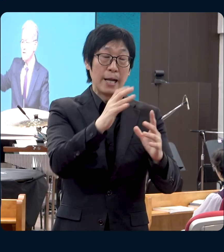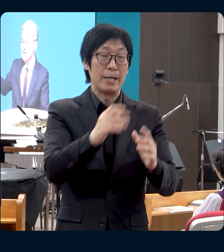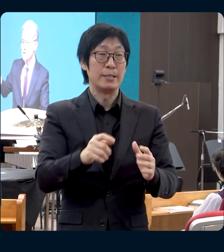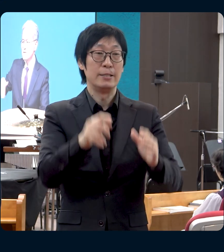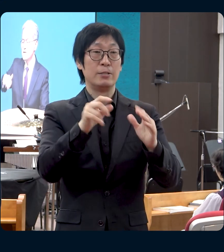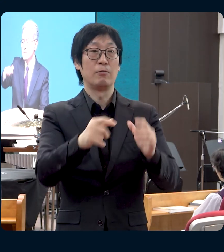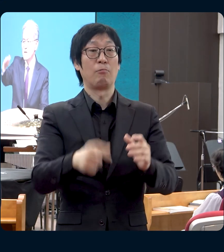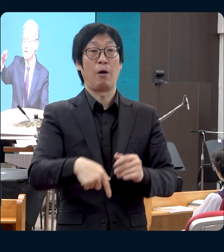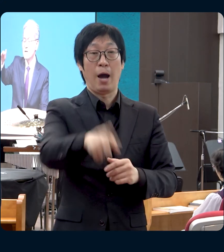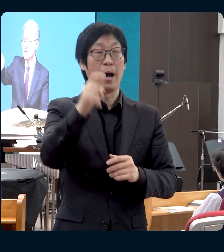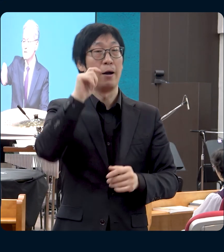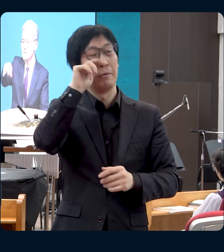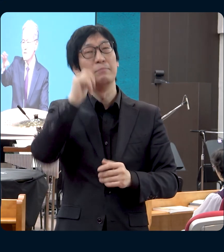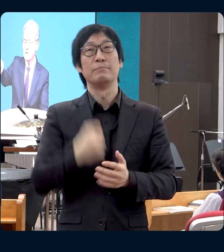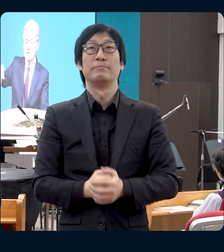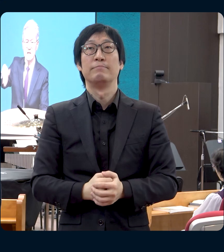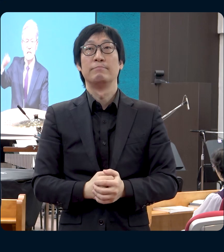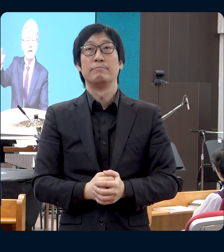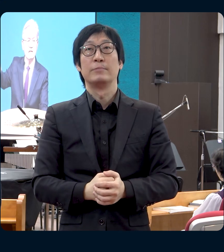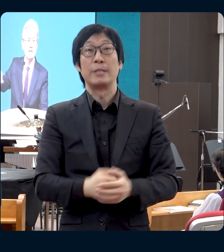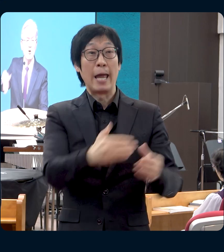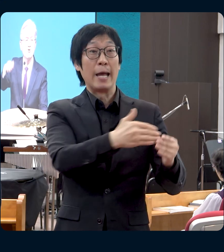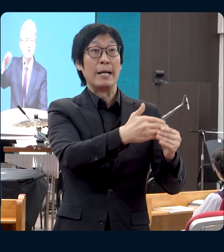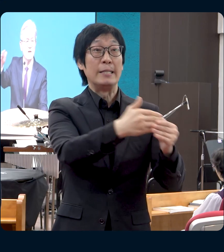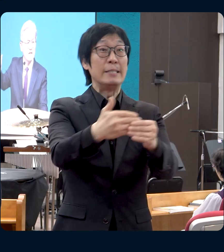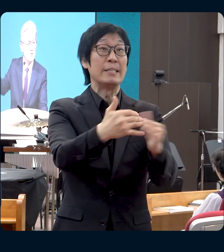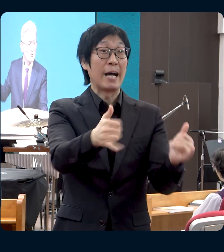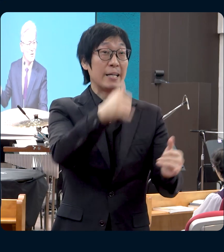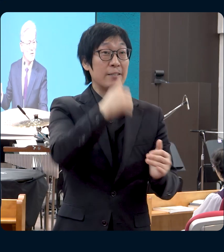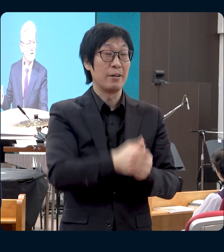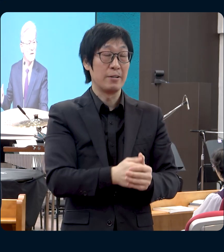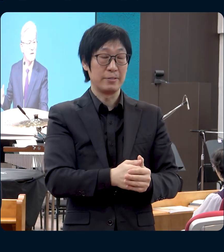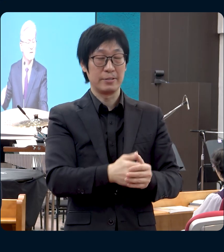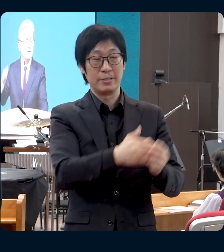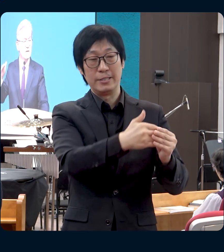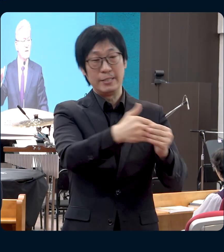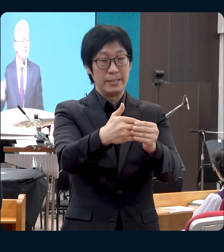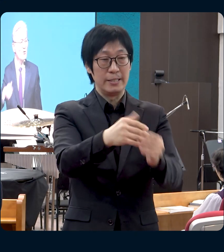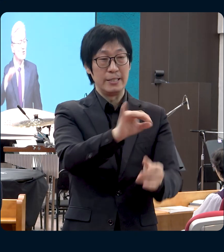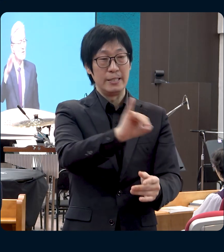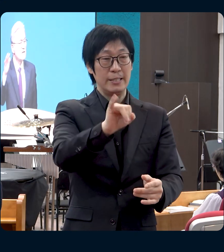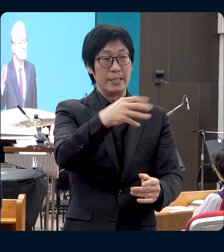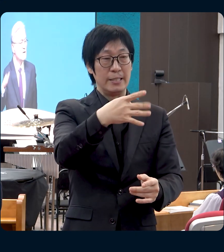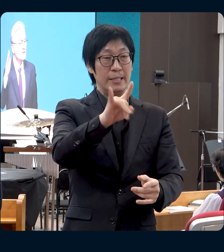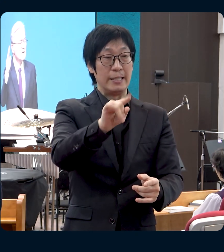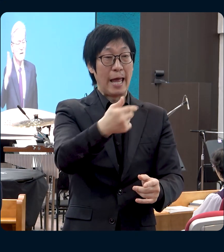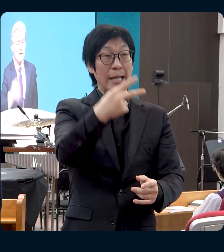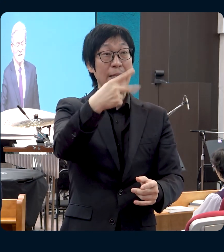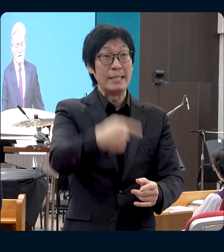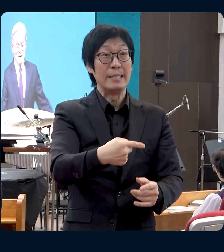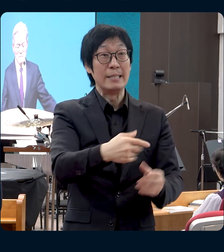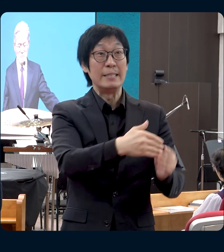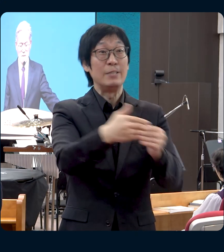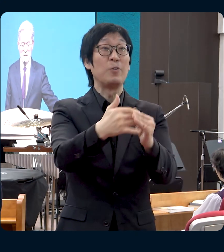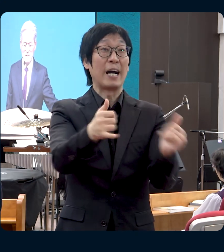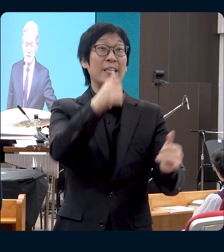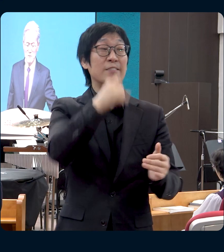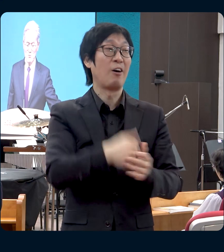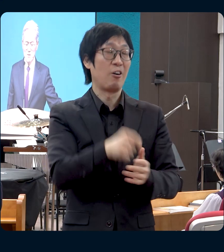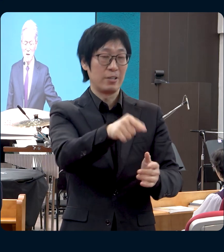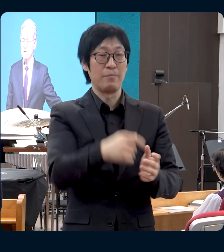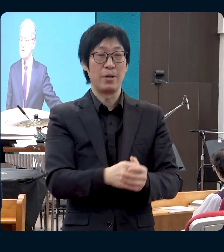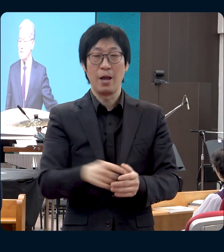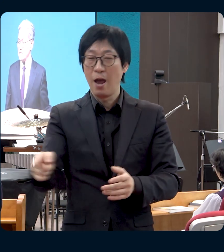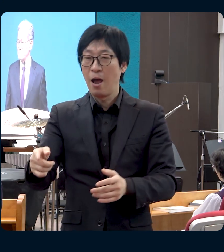인솔했던 그 팀이 그 이랜드 성지순례 팀이었거든요. 그 이랜드 성지순례 팀의 그 대리가